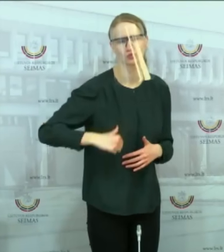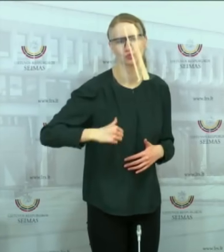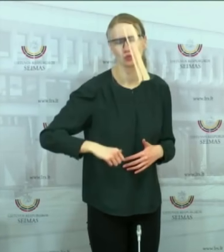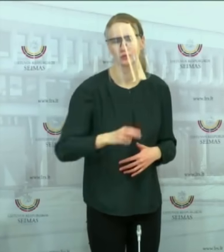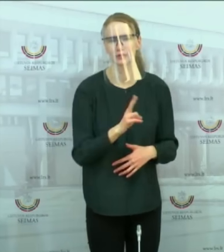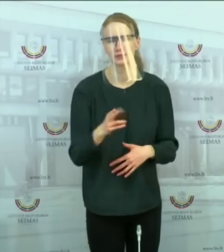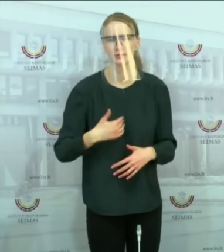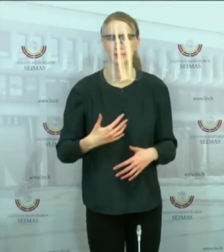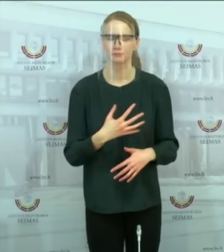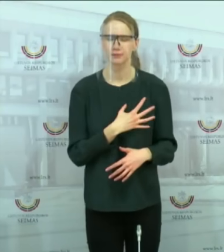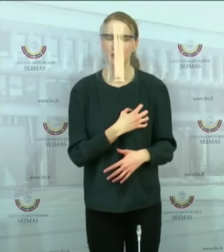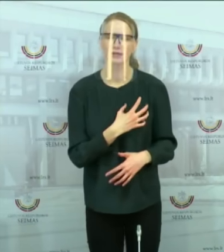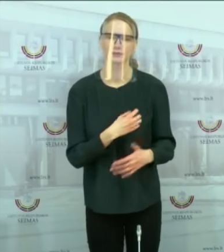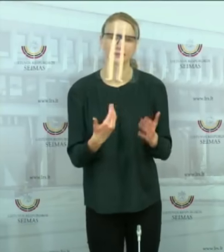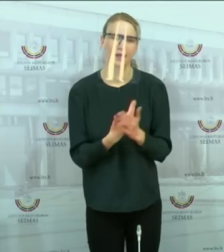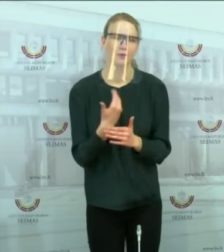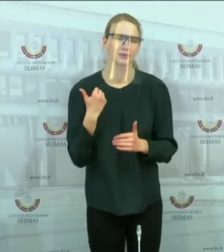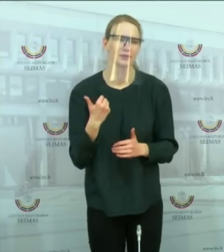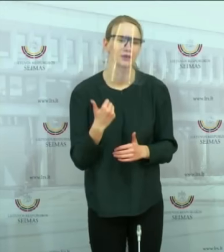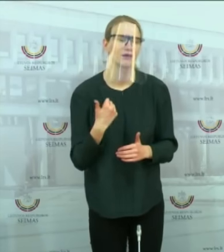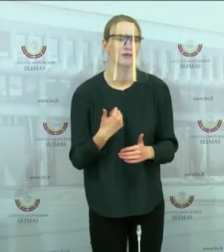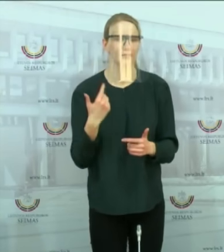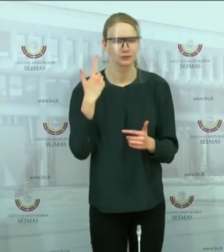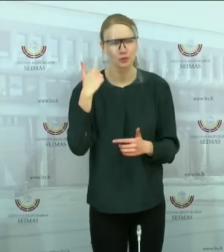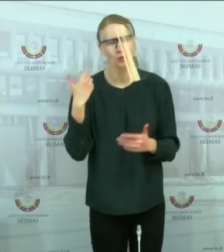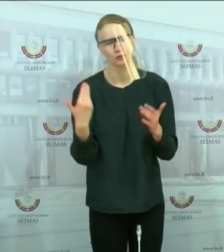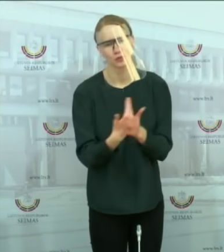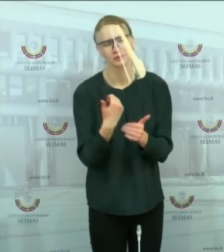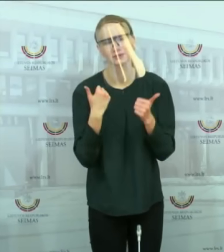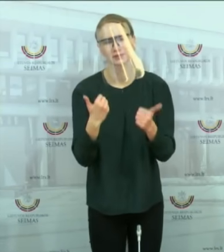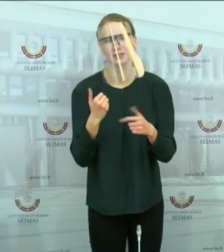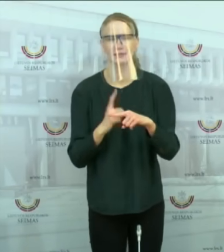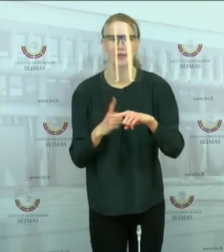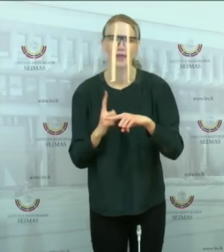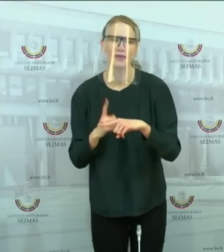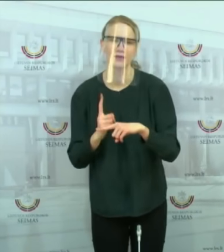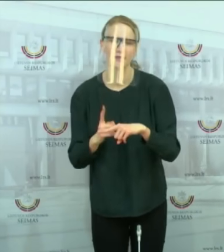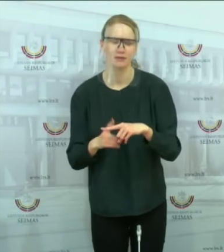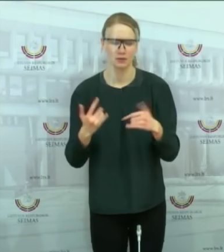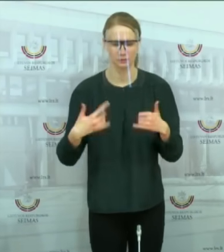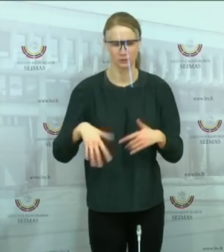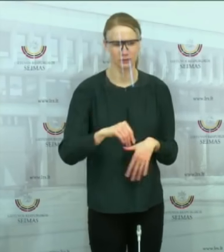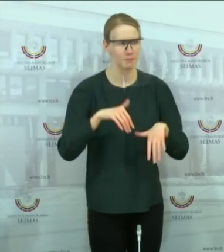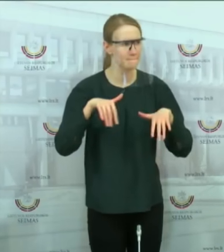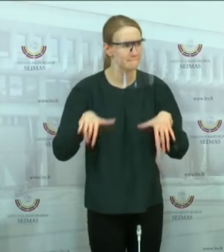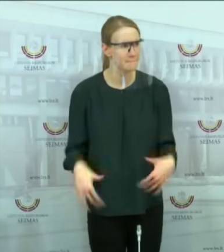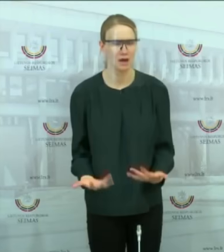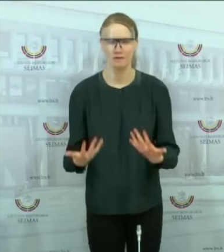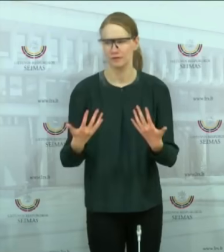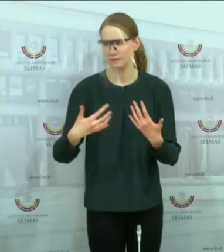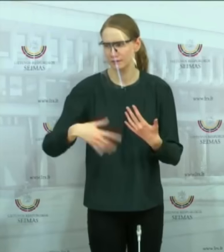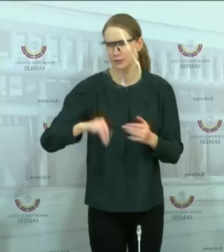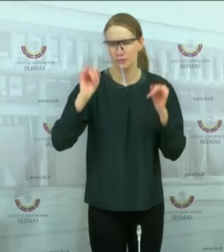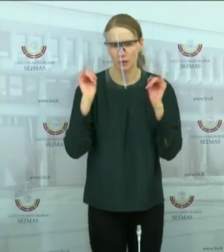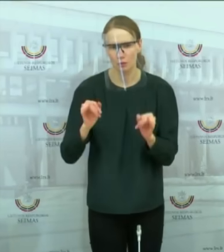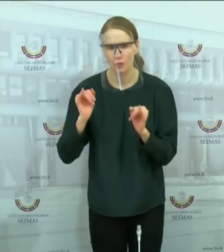visuomenė yra pasilgusi tų gerų žinių, gerų tam tikrų naujienų, visi esam pavargę nuo tų sąlygų, kokiam dabar tenka